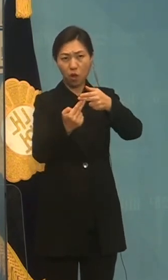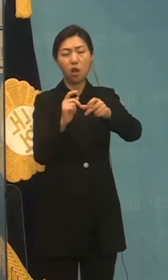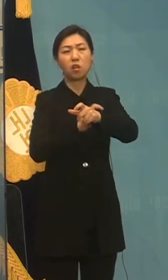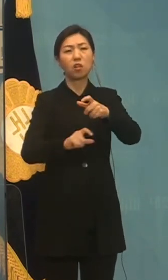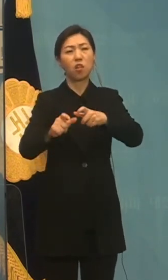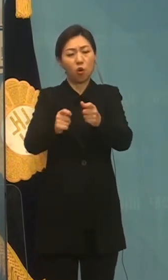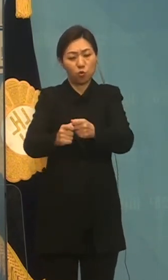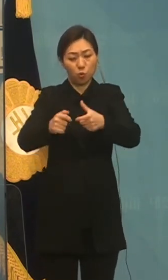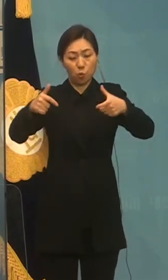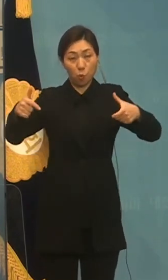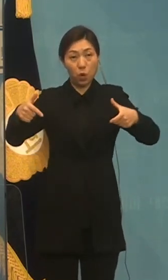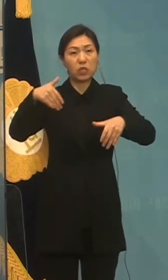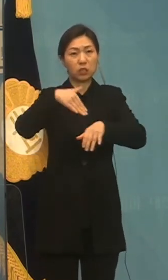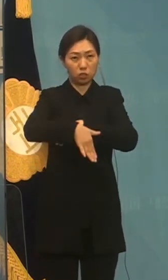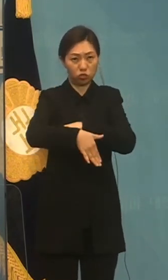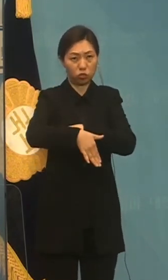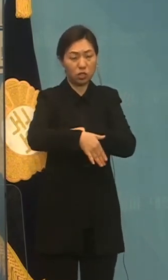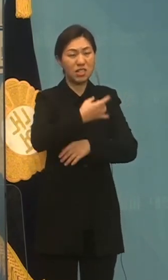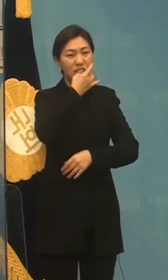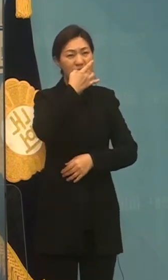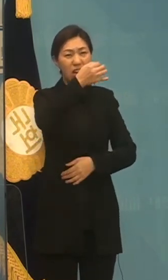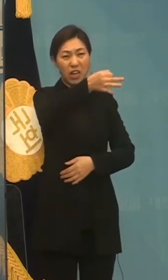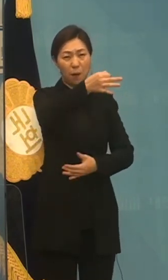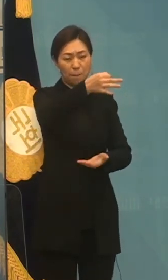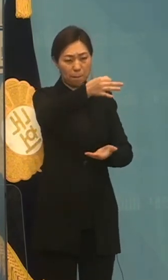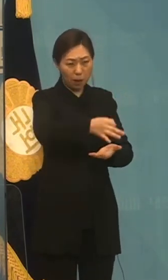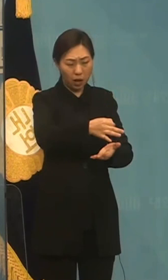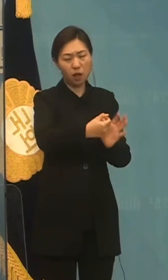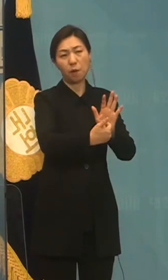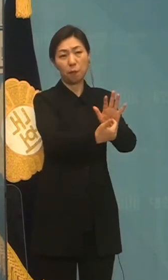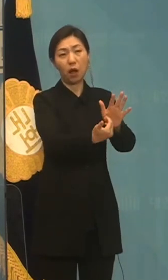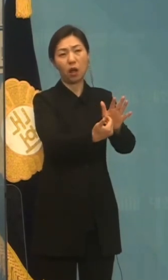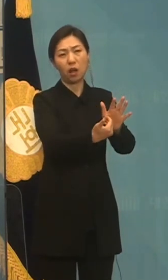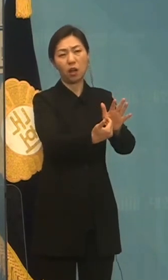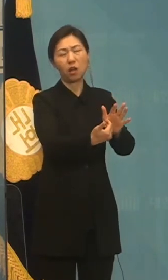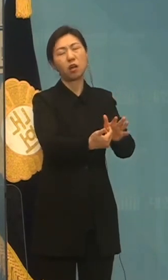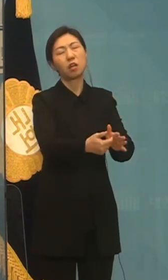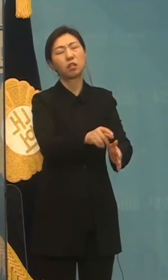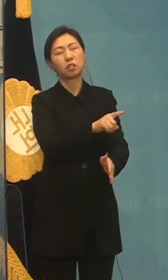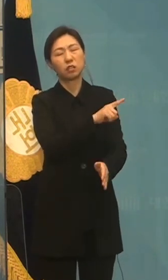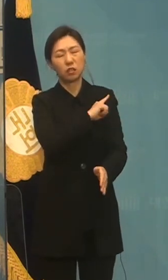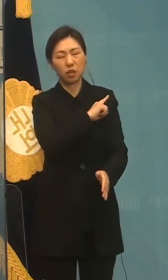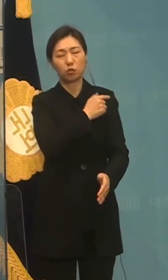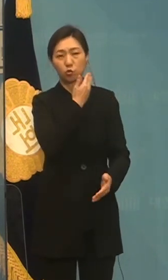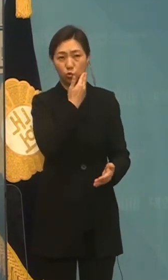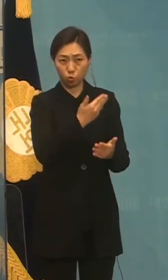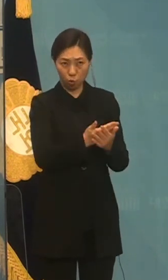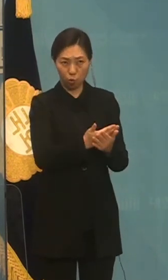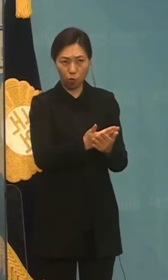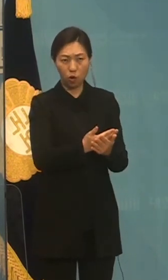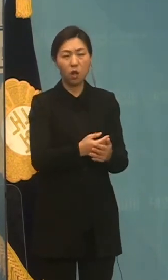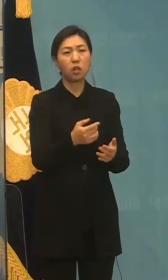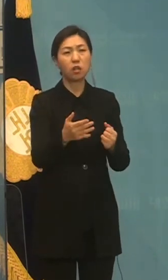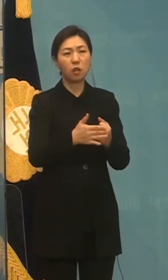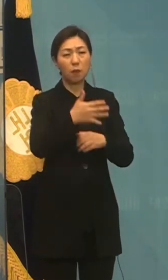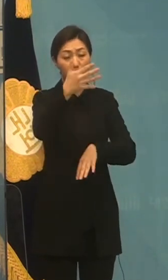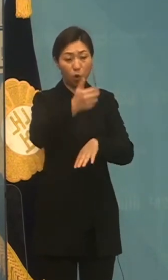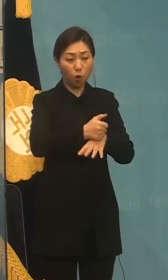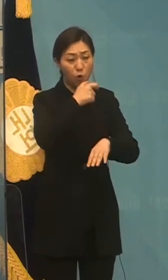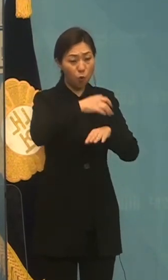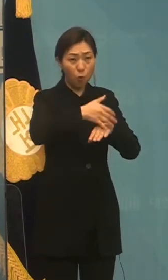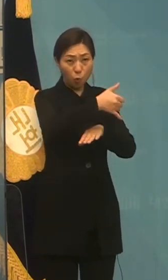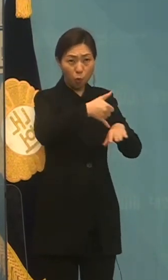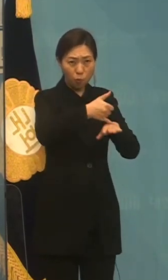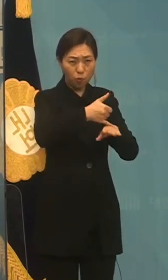방식을 통해 쌀값 하락에 대한 농민의 충격을 최소한으로 줄여야 합니다. 쌀값 하락 방지를